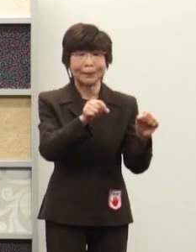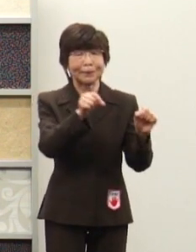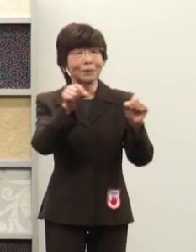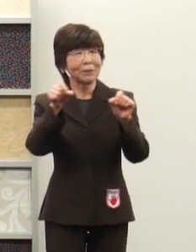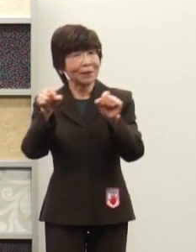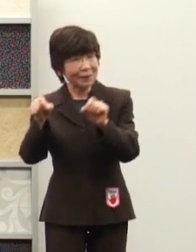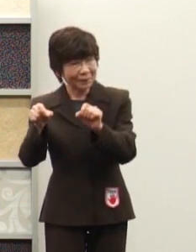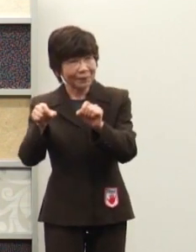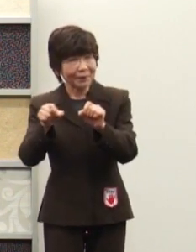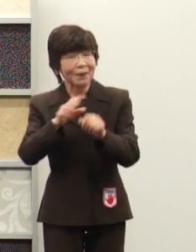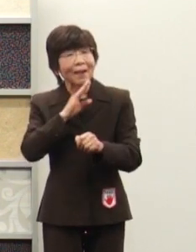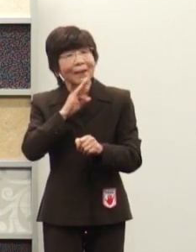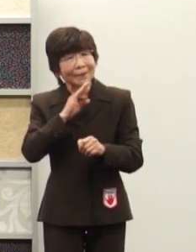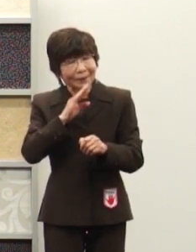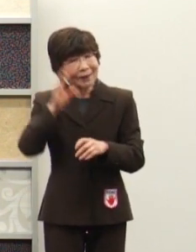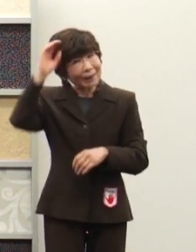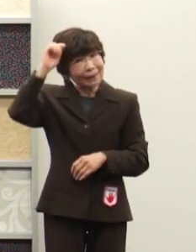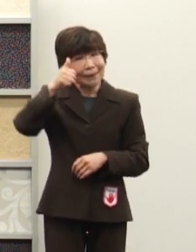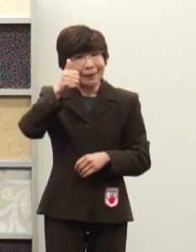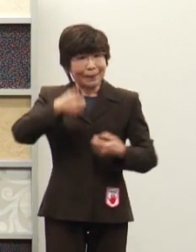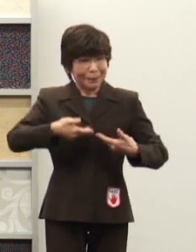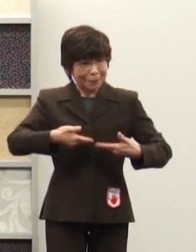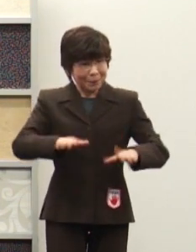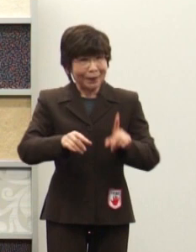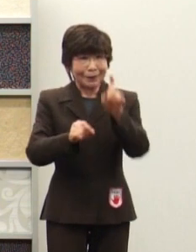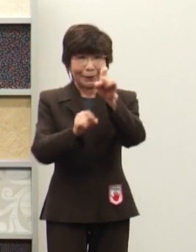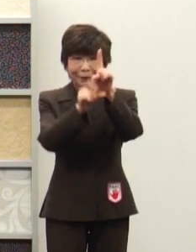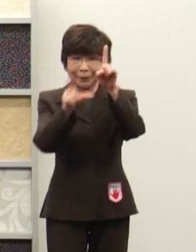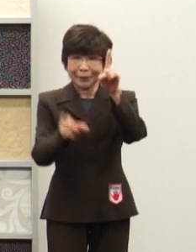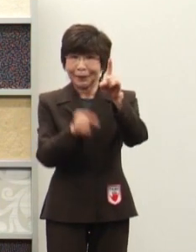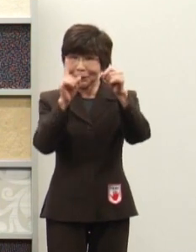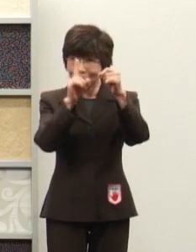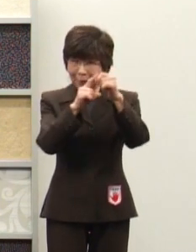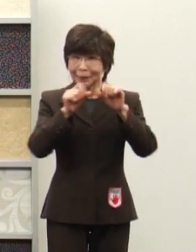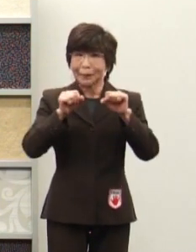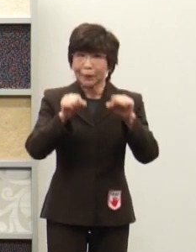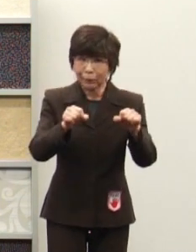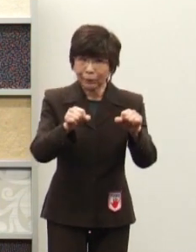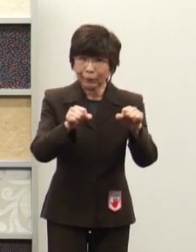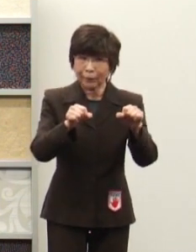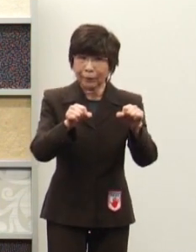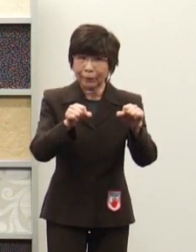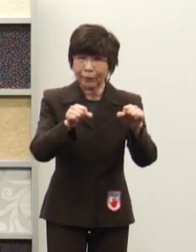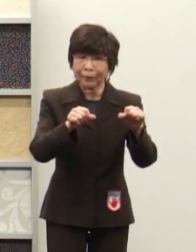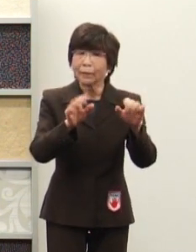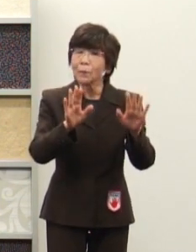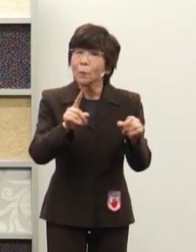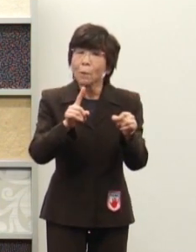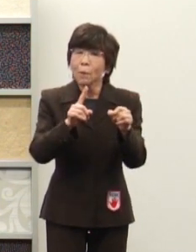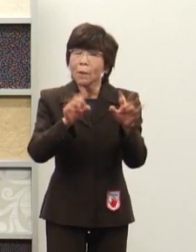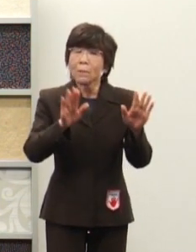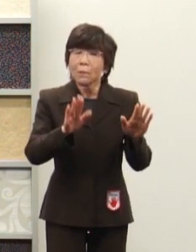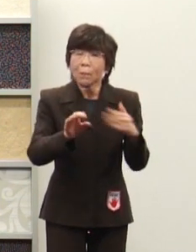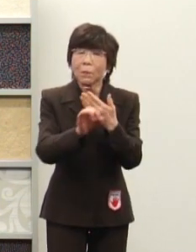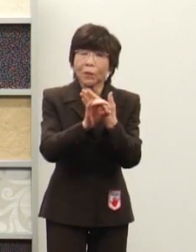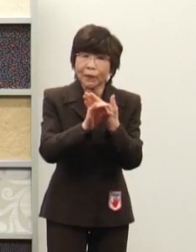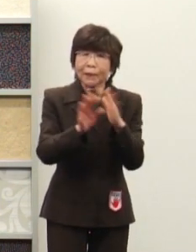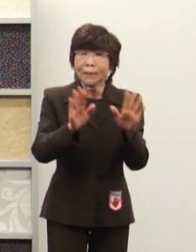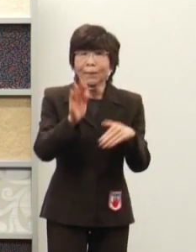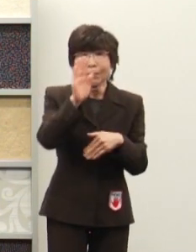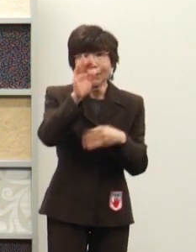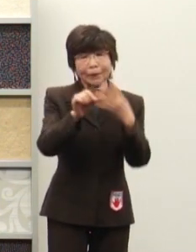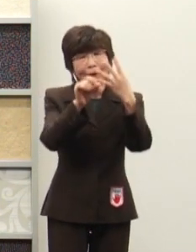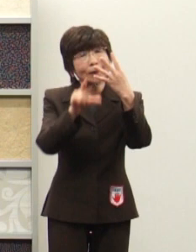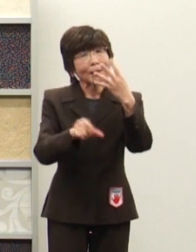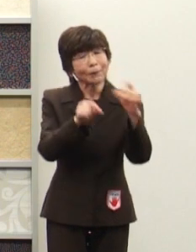信玄公生誕の11月のタイミングというような話だったと思ったんですけど、今年まだ決まってないと思うんですけど、先ほ